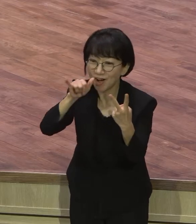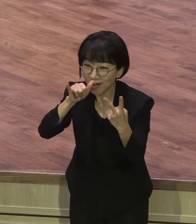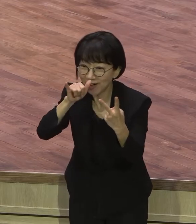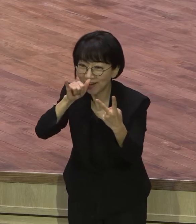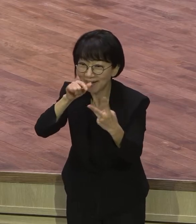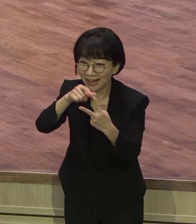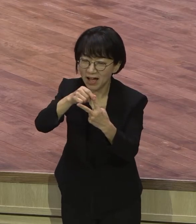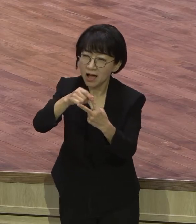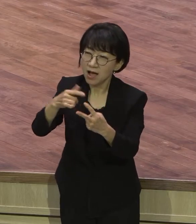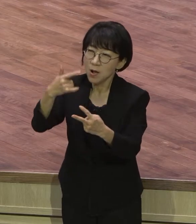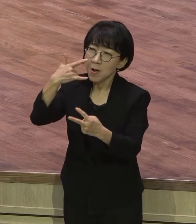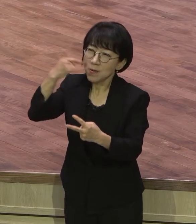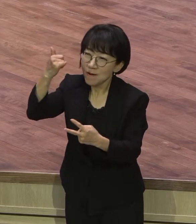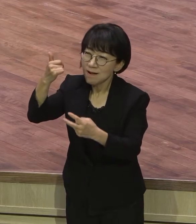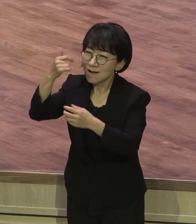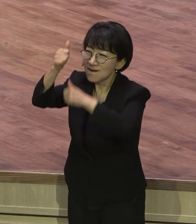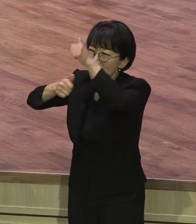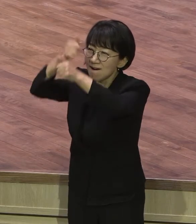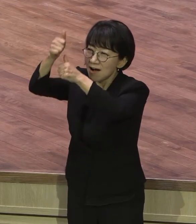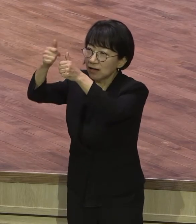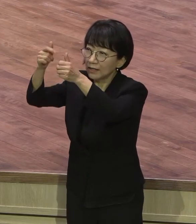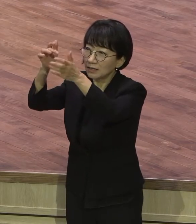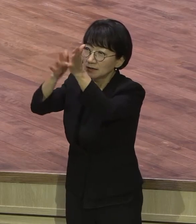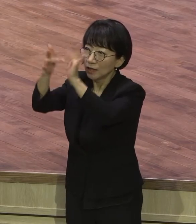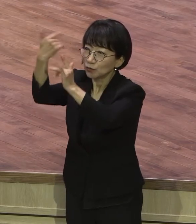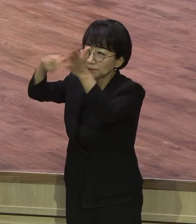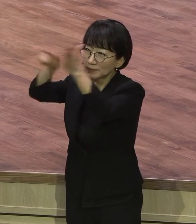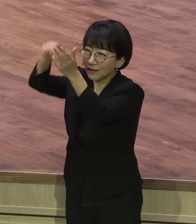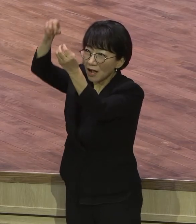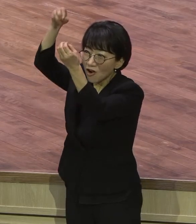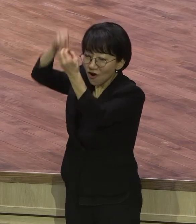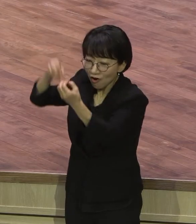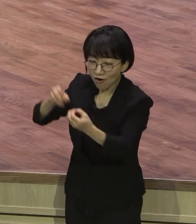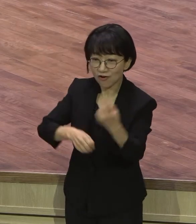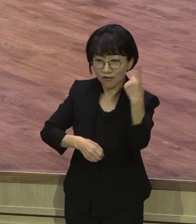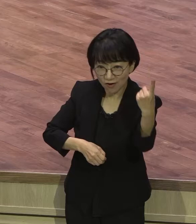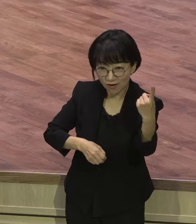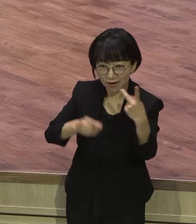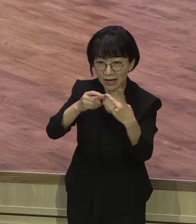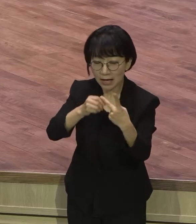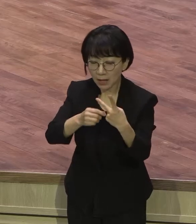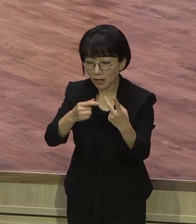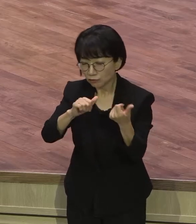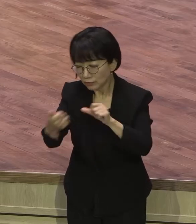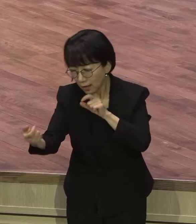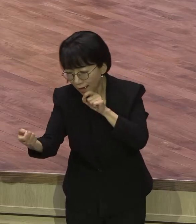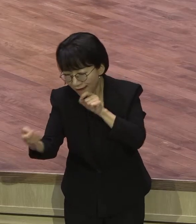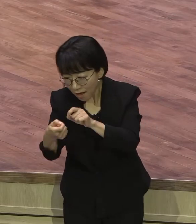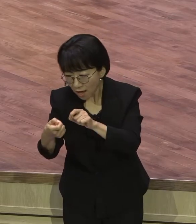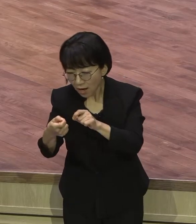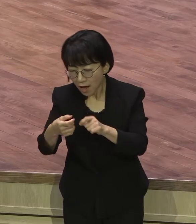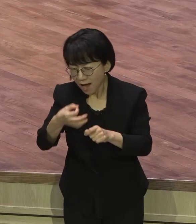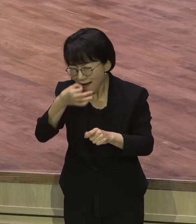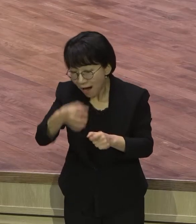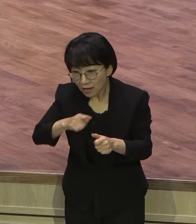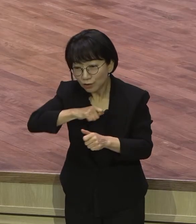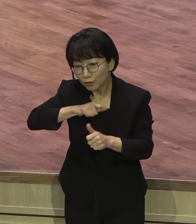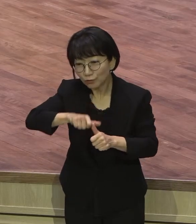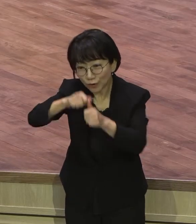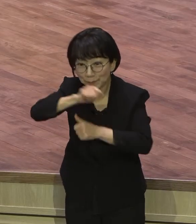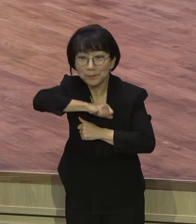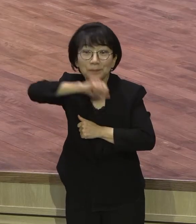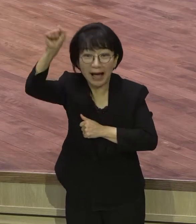죽기 직전에 그렇게 믿은 사람, 구원받은 사람. 중요한 것은 뭐냐? 우리의 모습